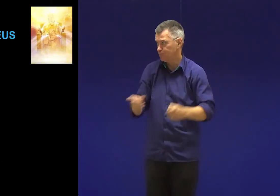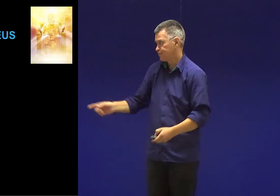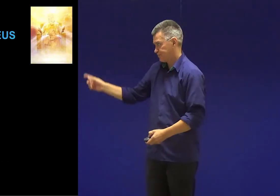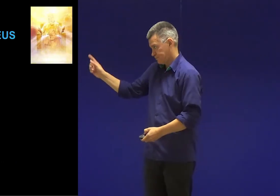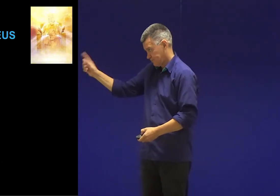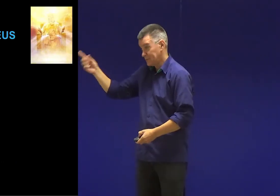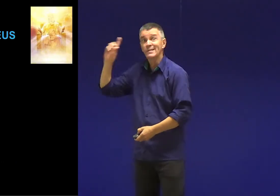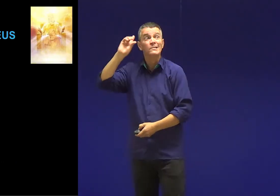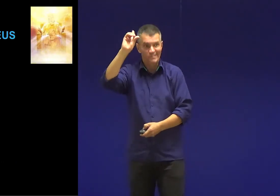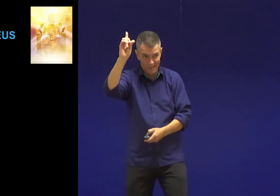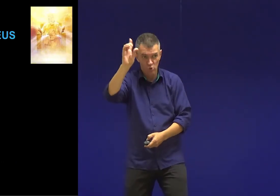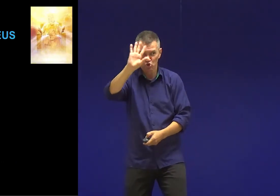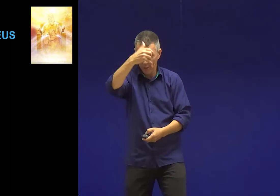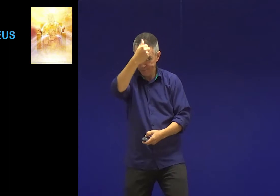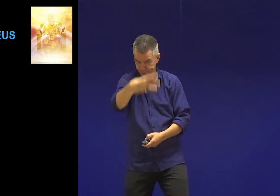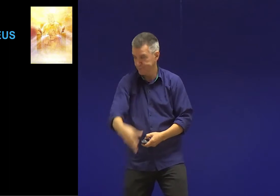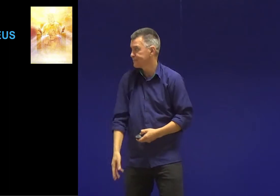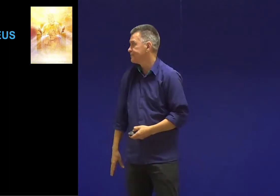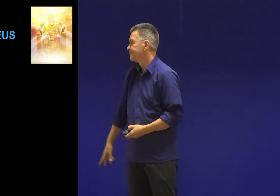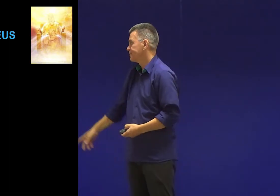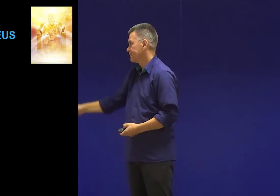Presta bastante atenção. Deus,